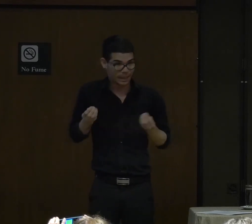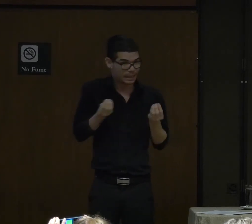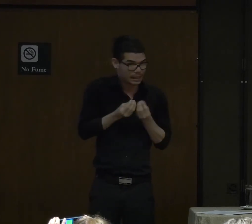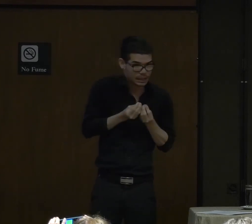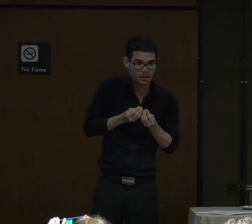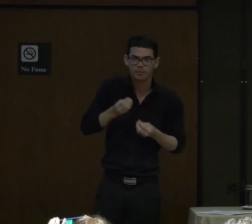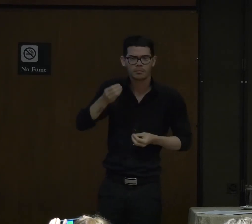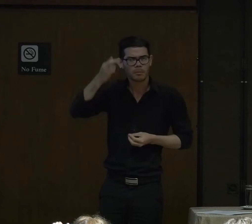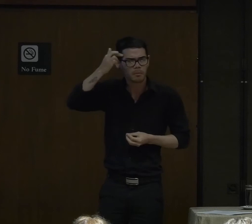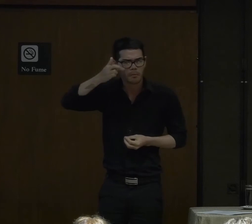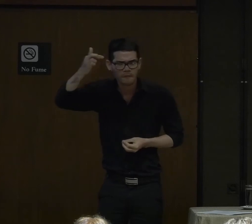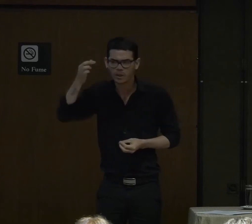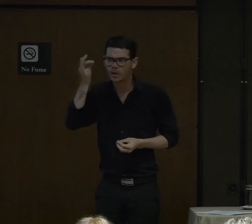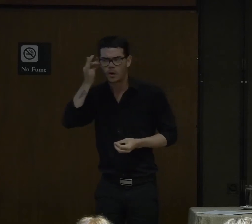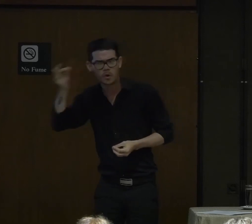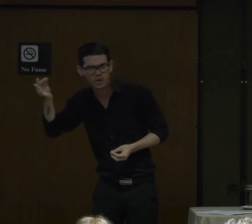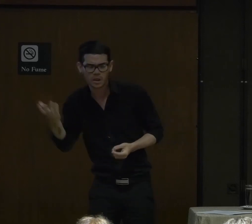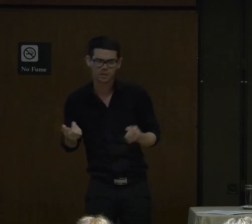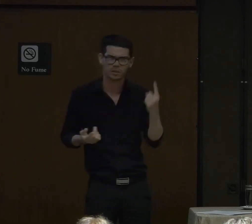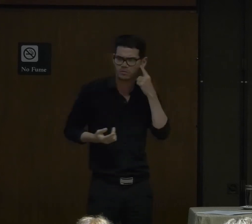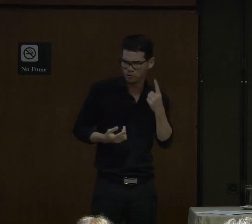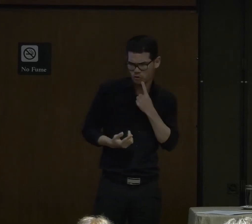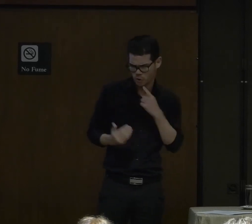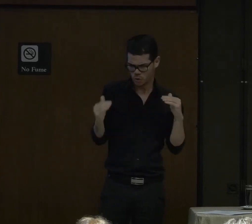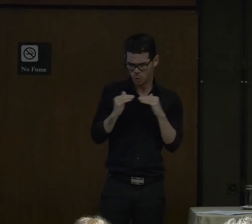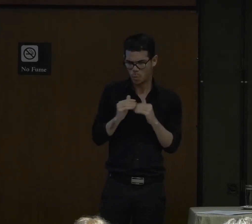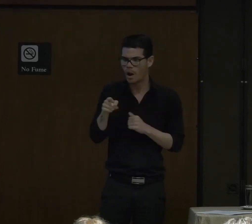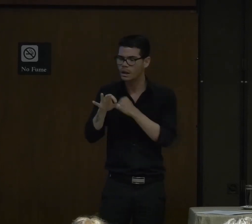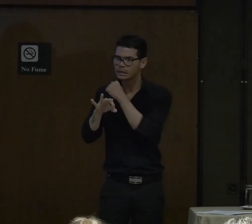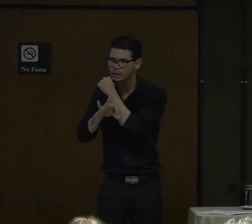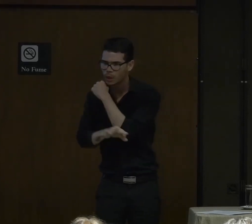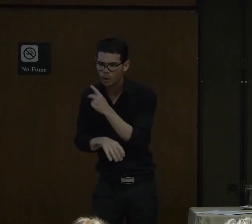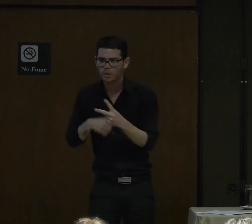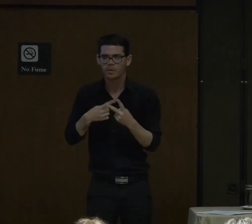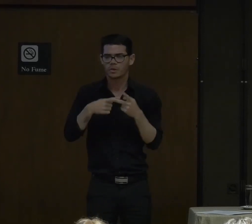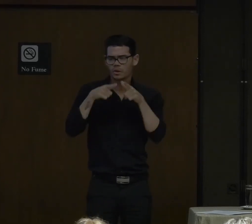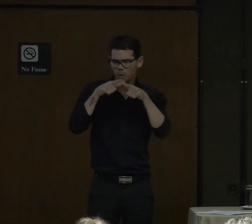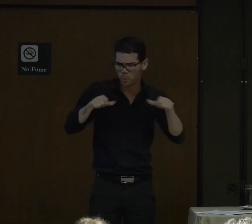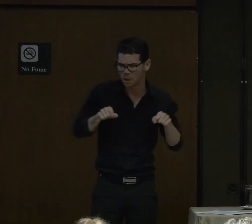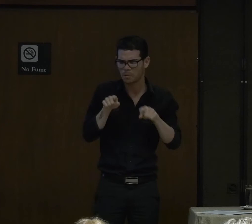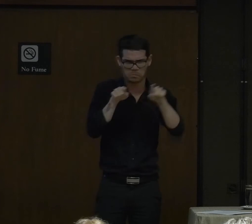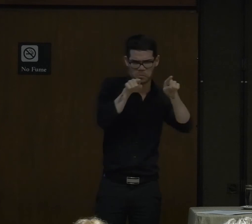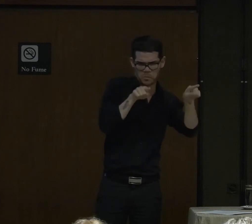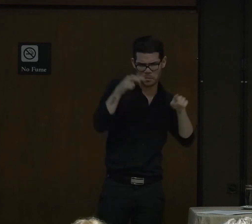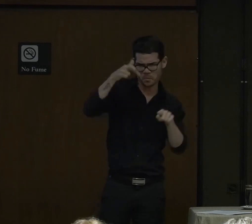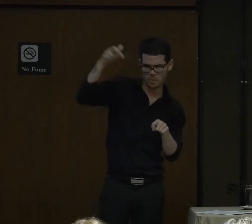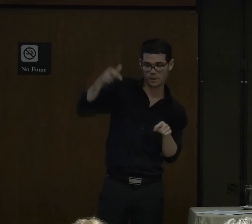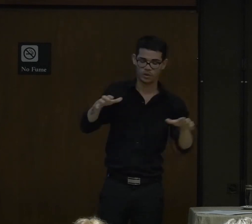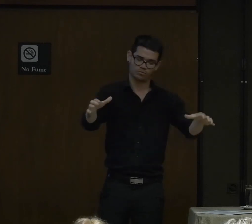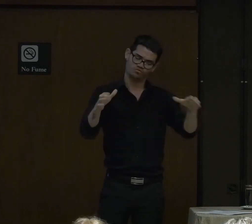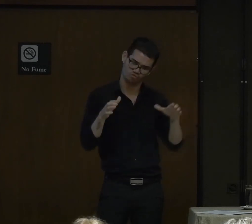a psicólogos, a lingüistas, se planteó la pregunta de si también los bilingües